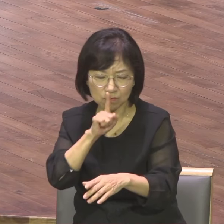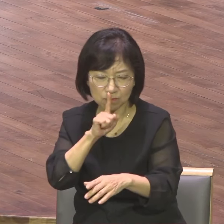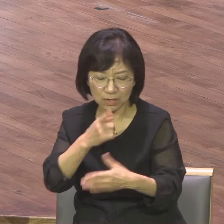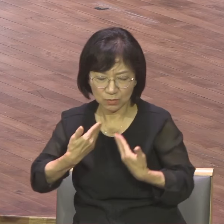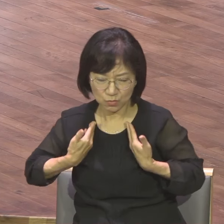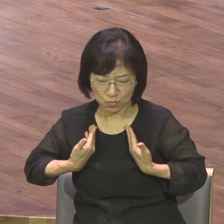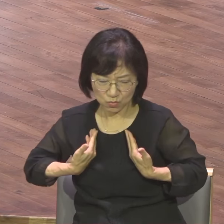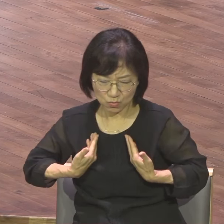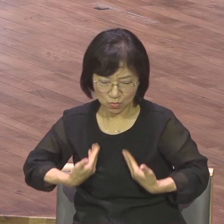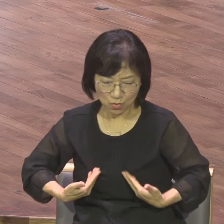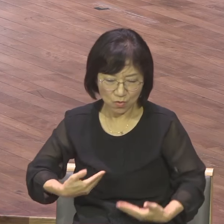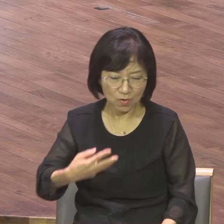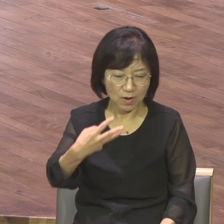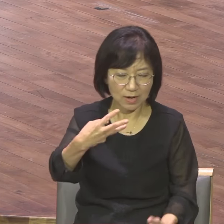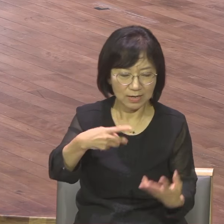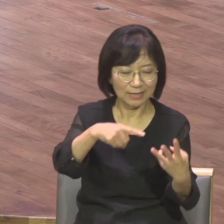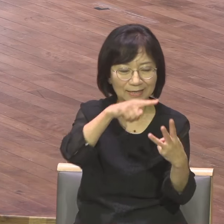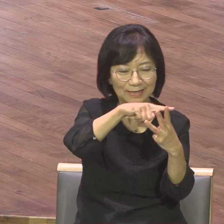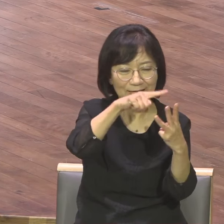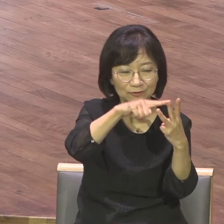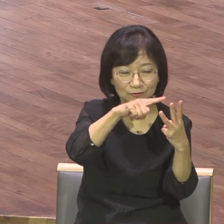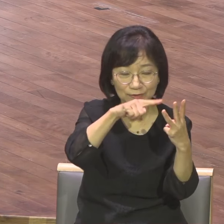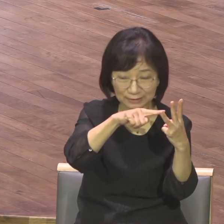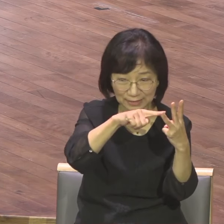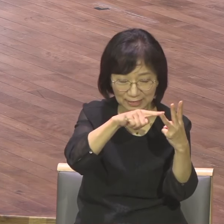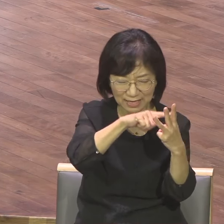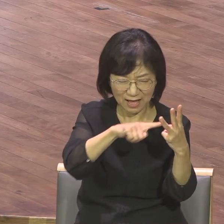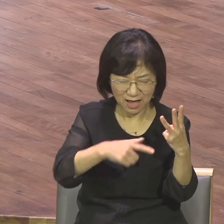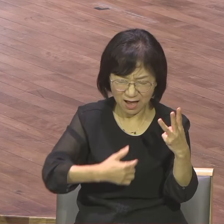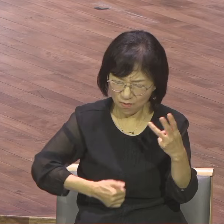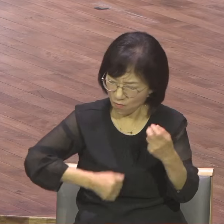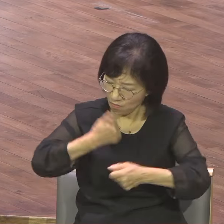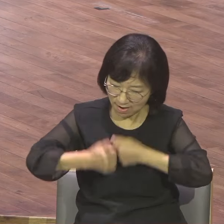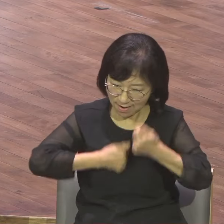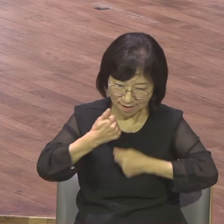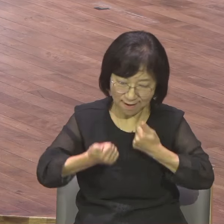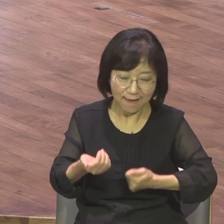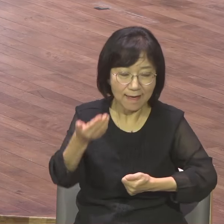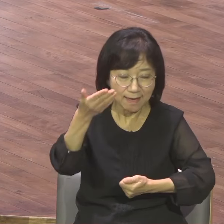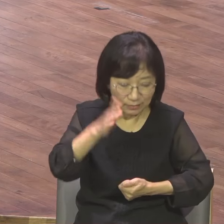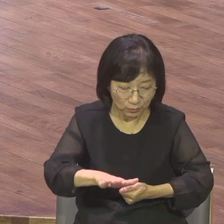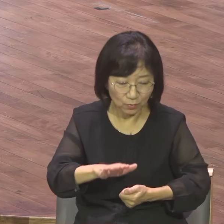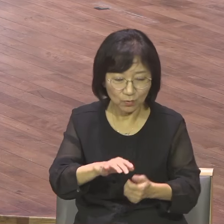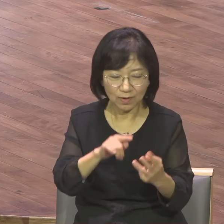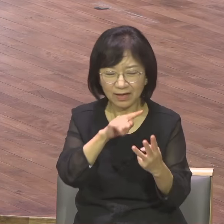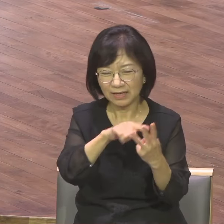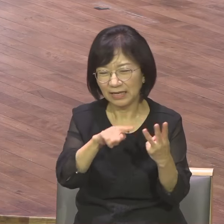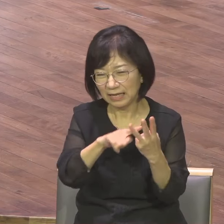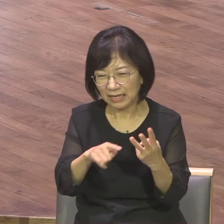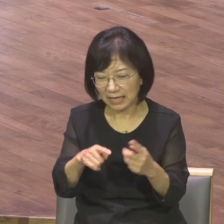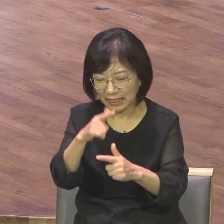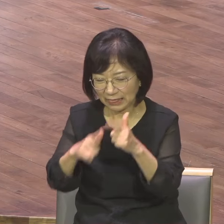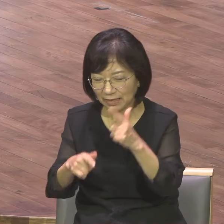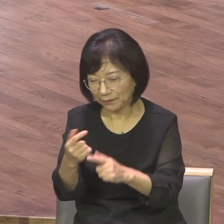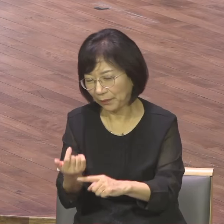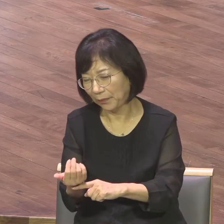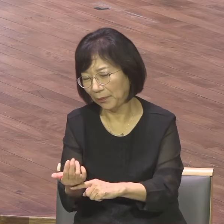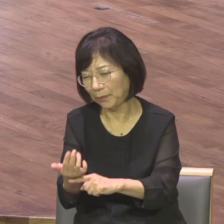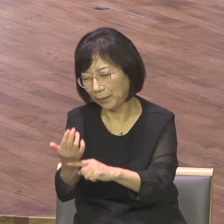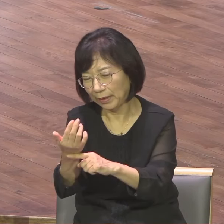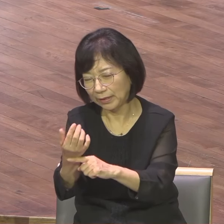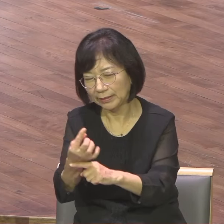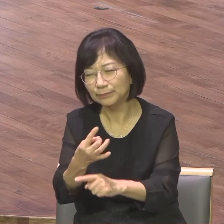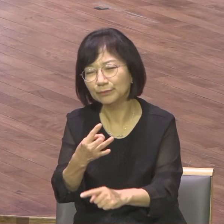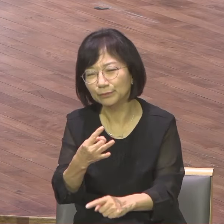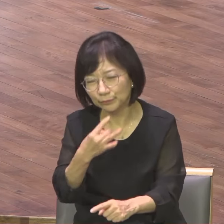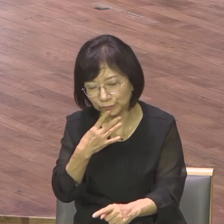르신과 아람과 르말리아의 아들이 심히 노할지라도 이들은 연기나는 두 부치갱이 그루터기에